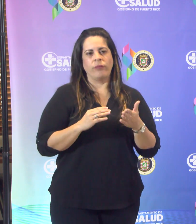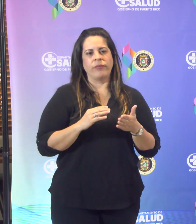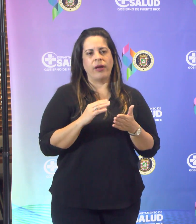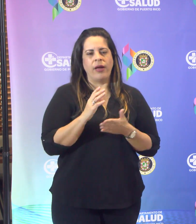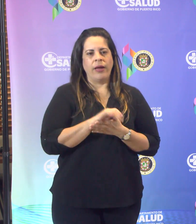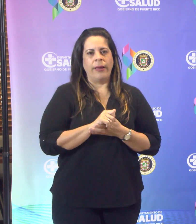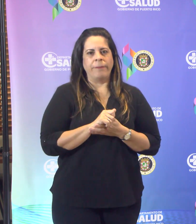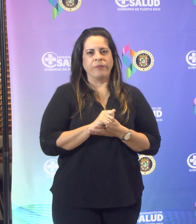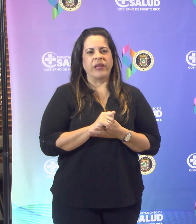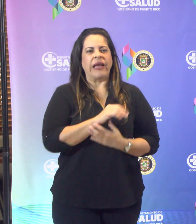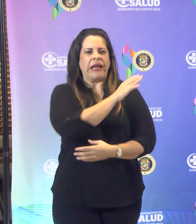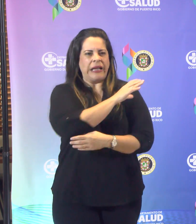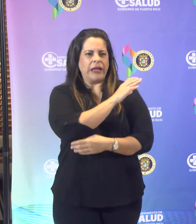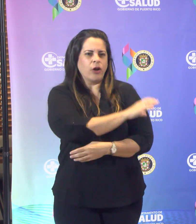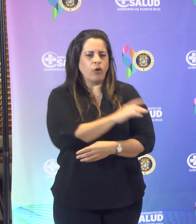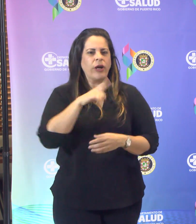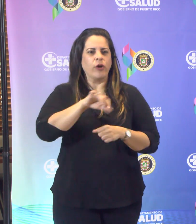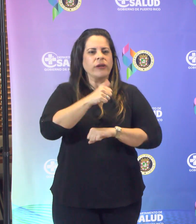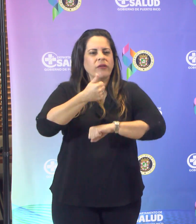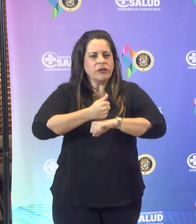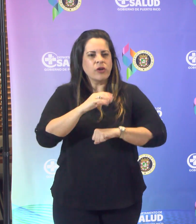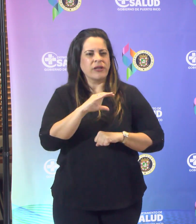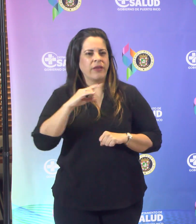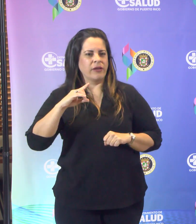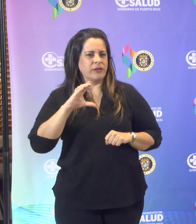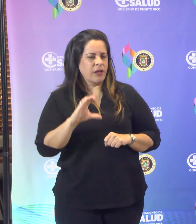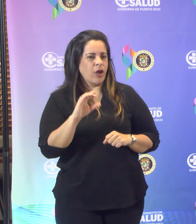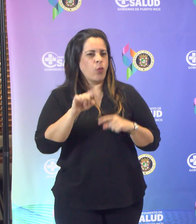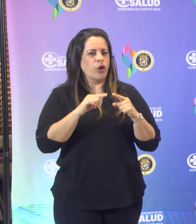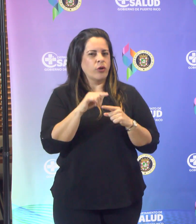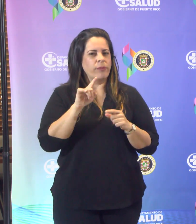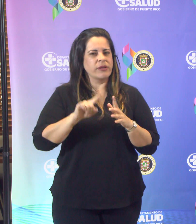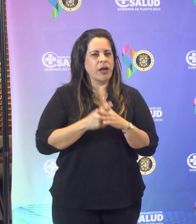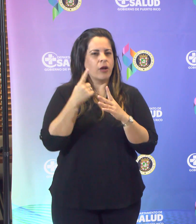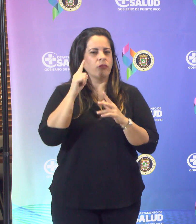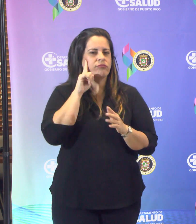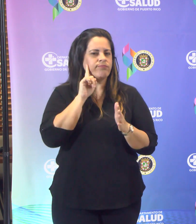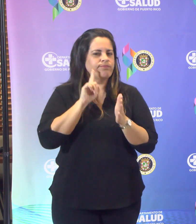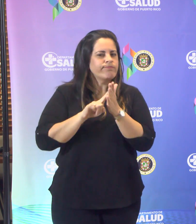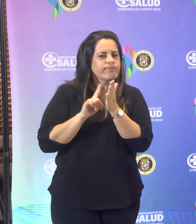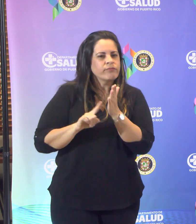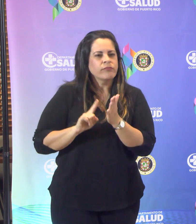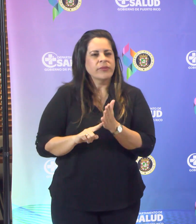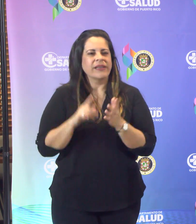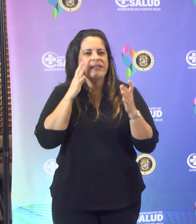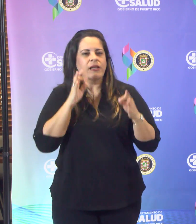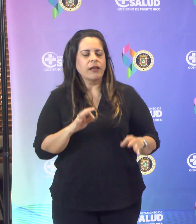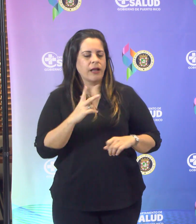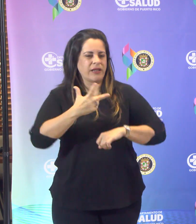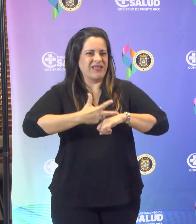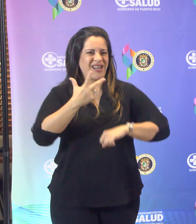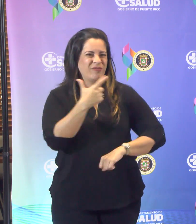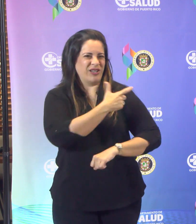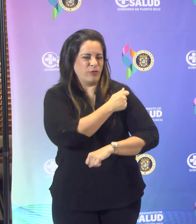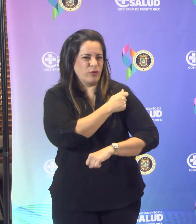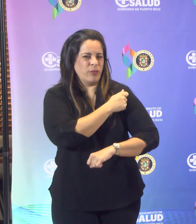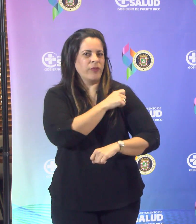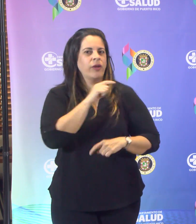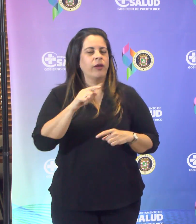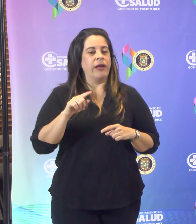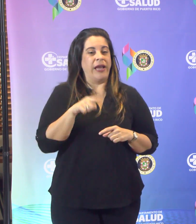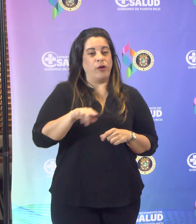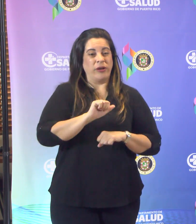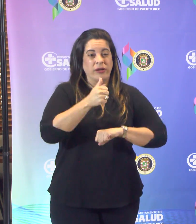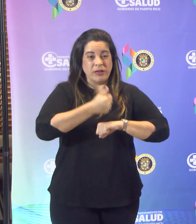que estableció el CDC cuando se empezó a contemplar la necesidad de la dosis de refuerzo, que inicialmente